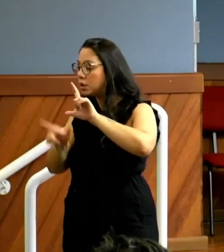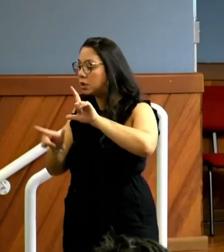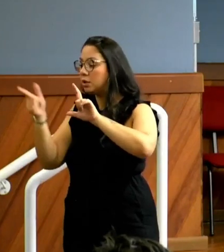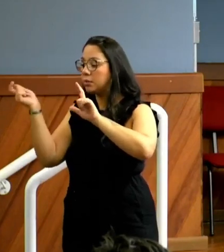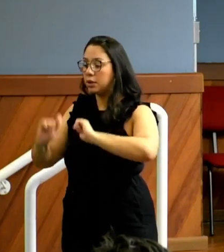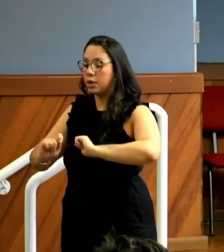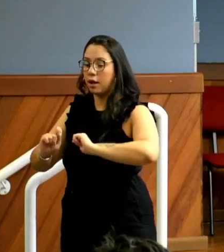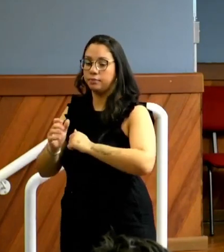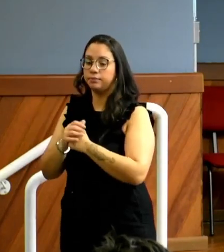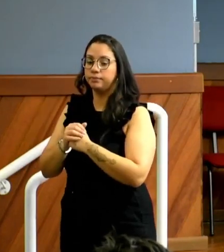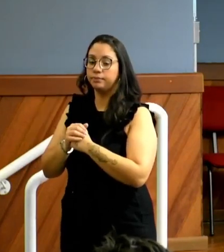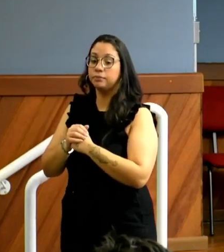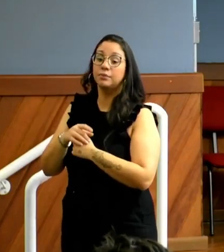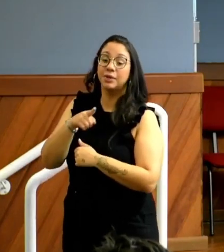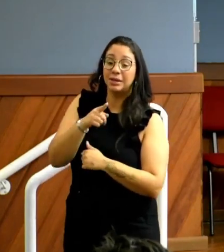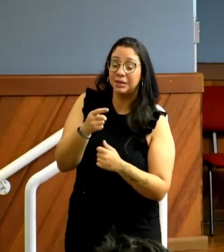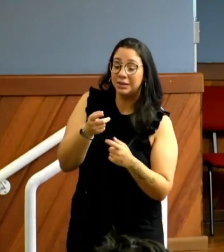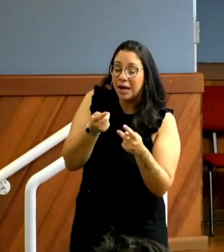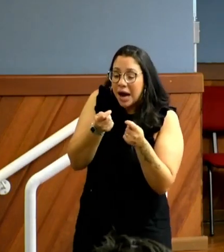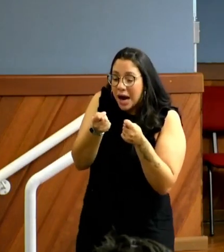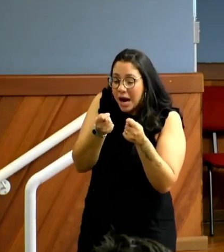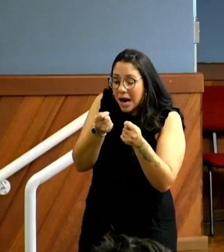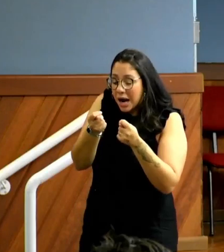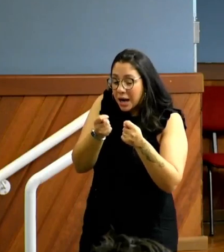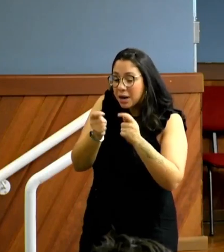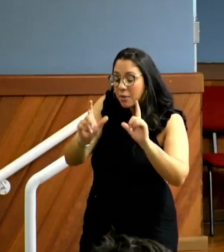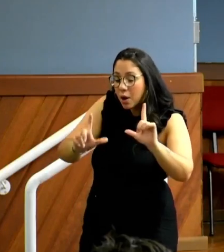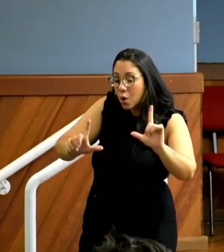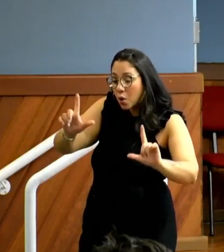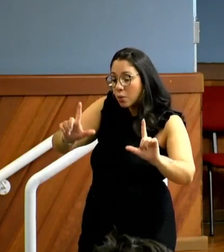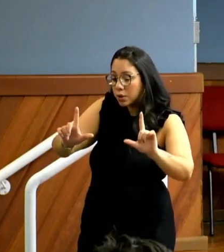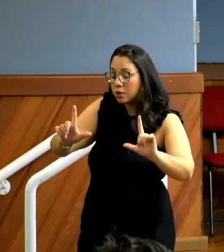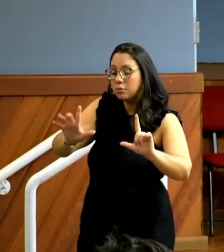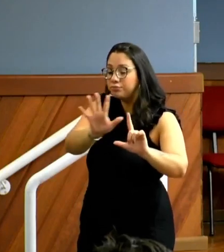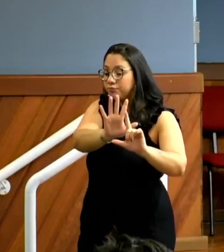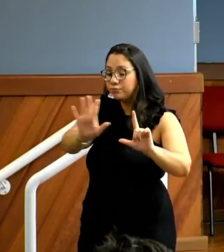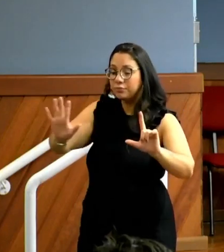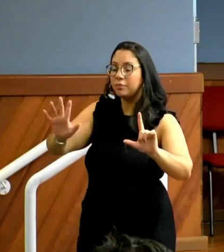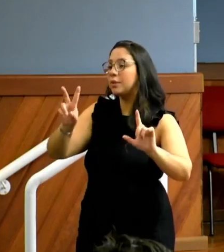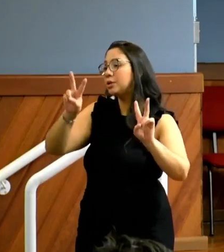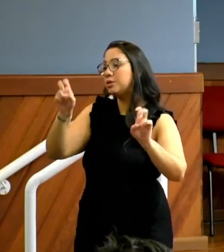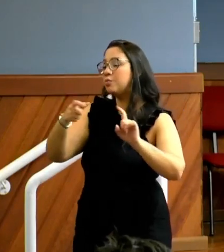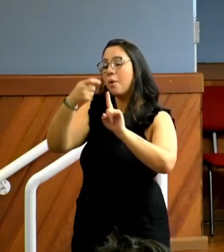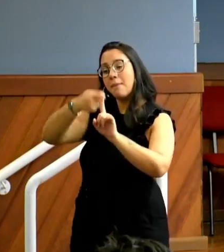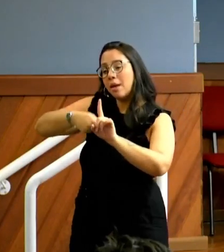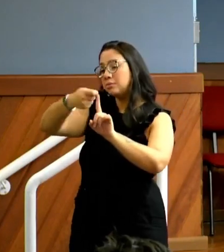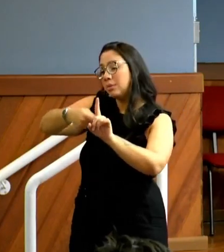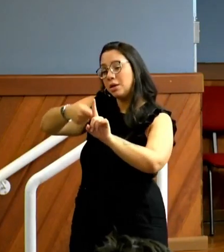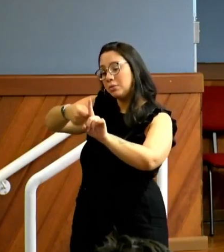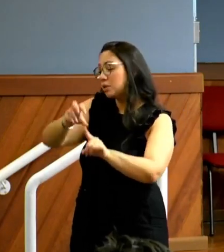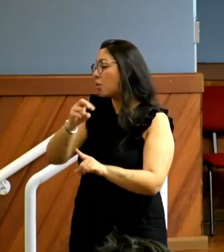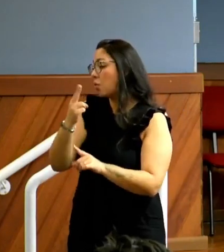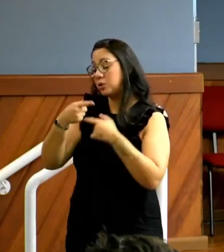exato. Calibrar monitor, gente, é uma coisa praticamente mensal. Assim, estou falando mensal porque é o que dá, porque senão era semanal praticamente, né? Para quem trabalha com isso,